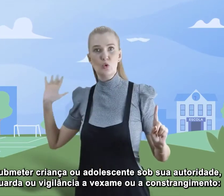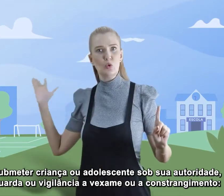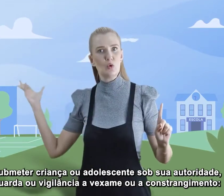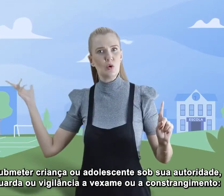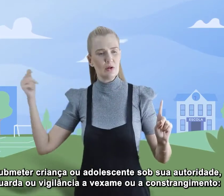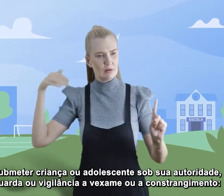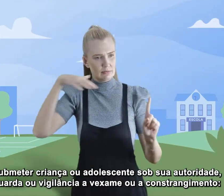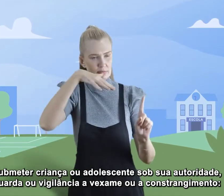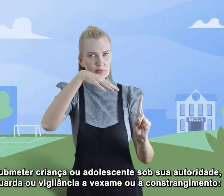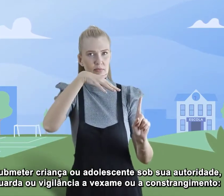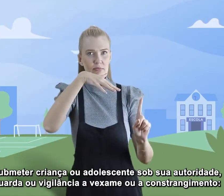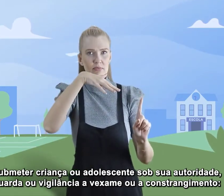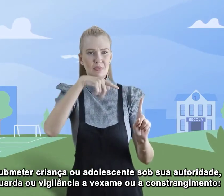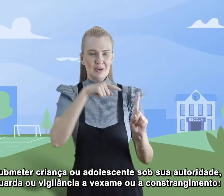ou a constrangimento.